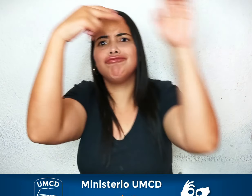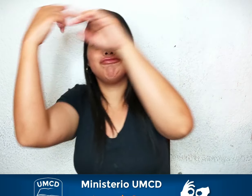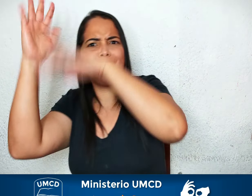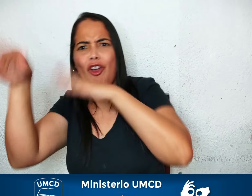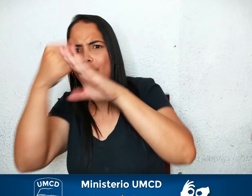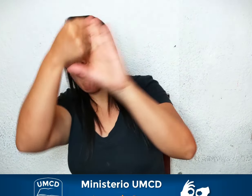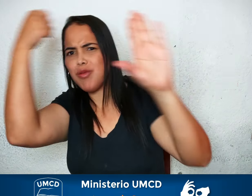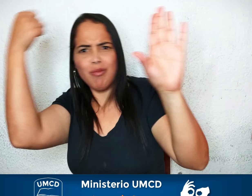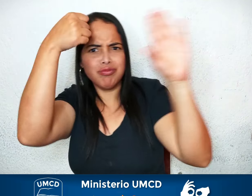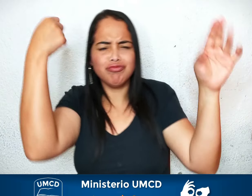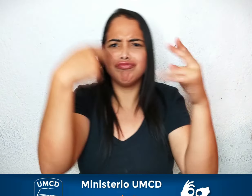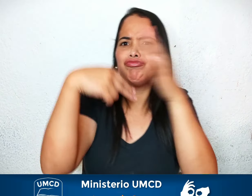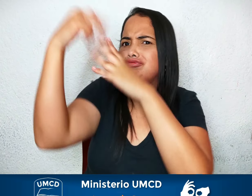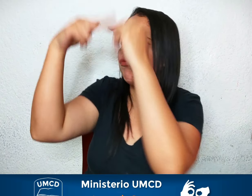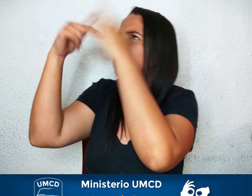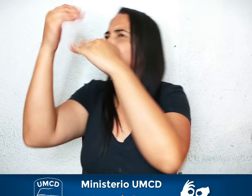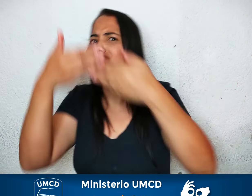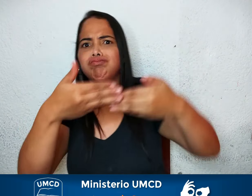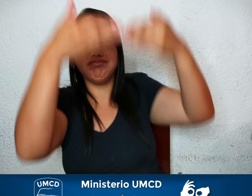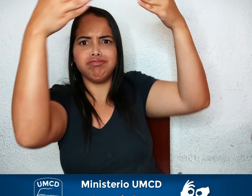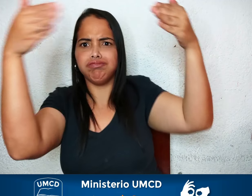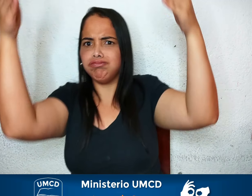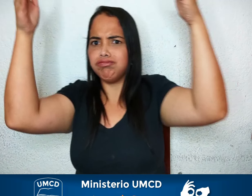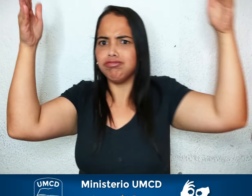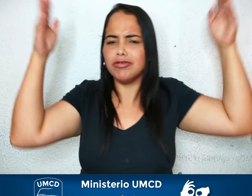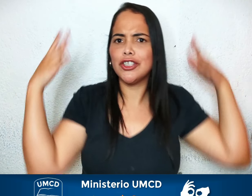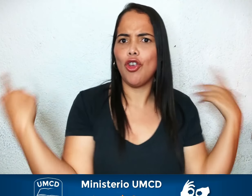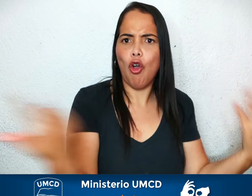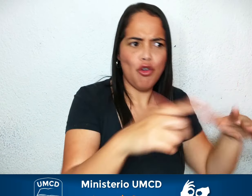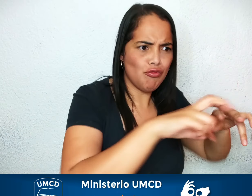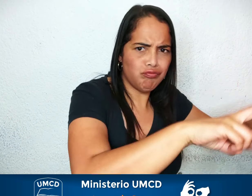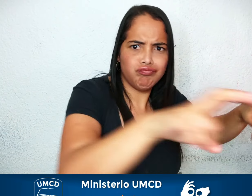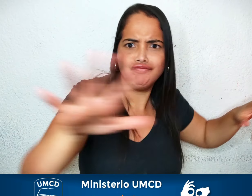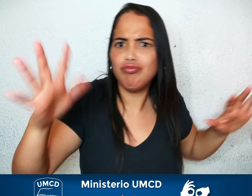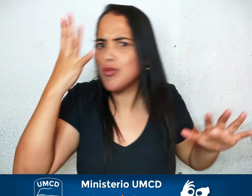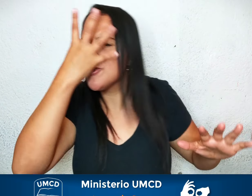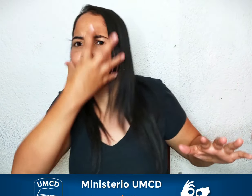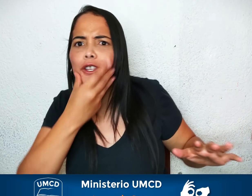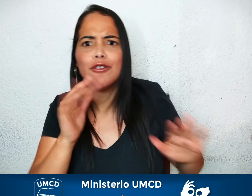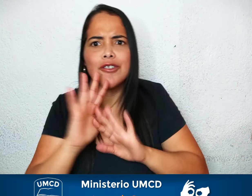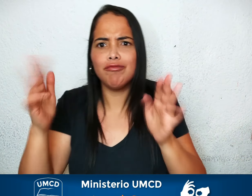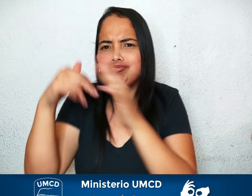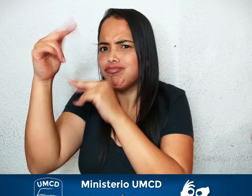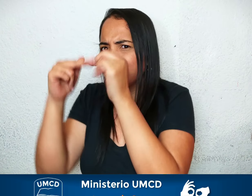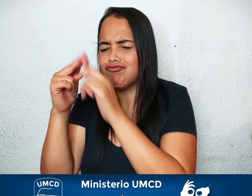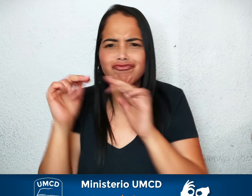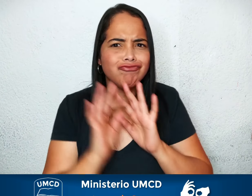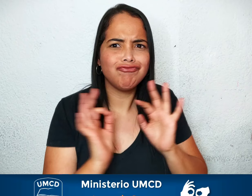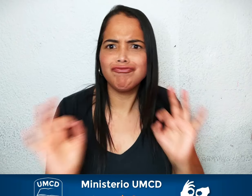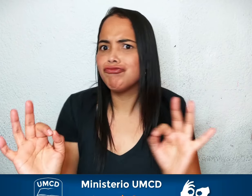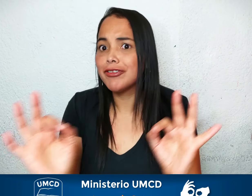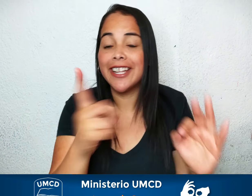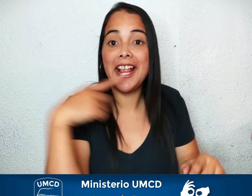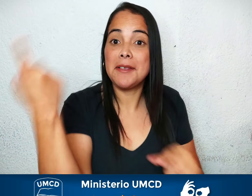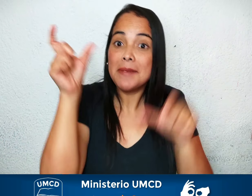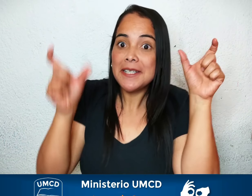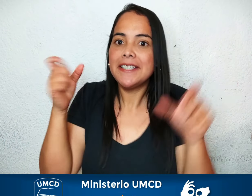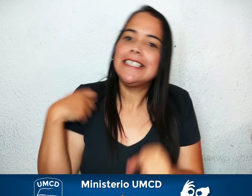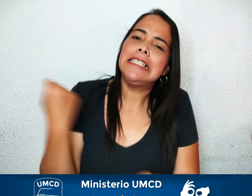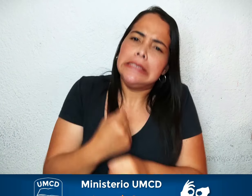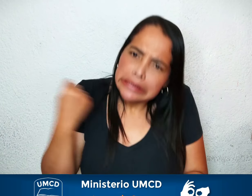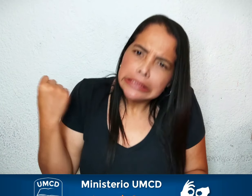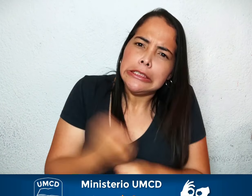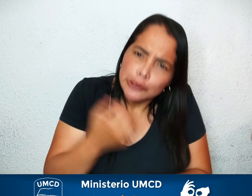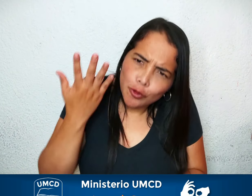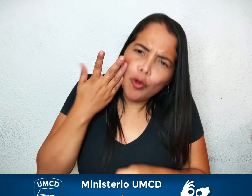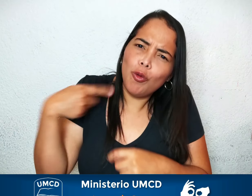por las diferentes puertas y los muros, hasta la sala de la esquina, como leíamos en el pasaje anterior. El pueblo estaba